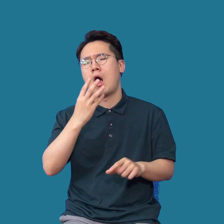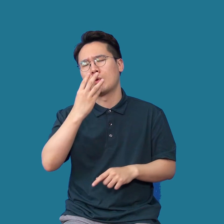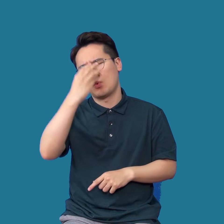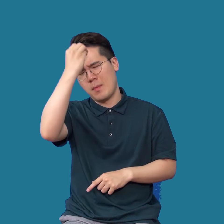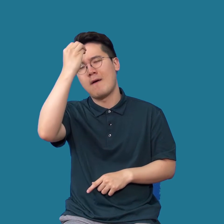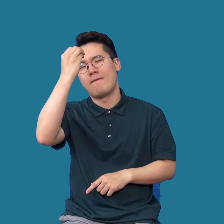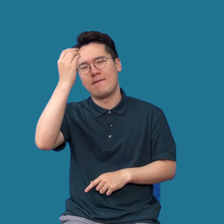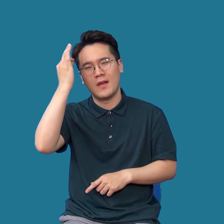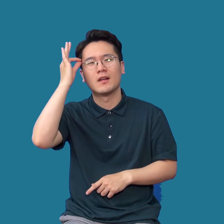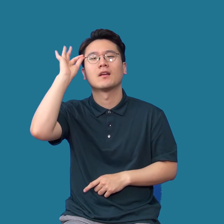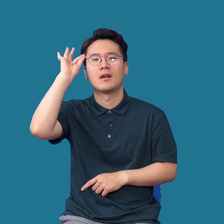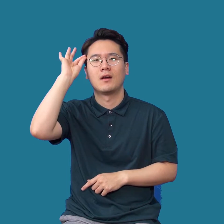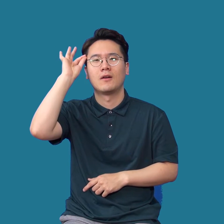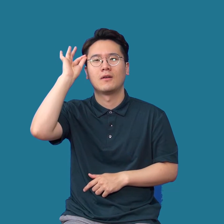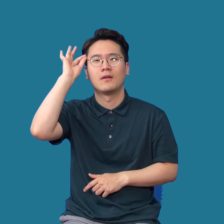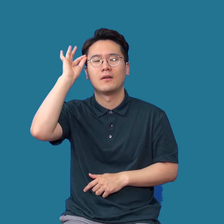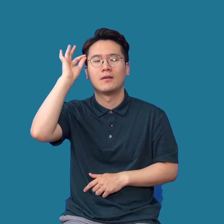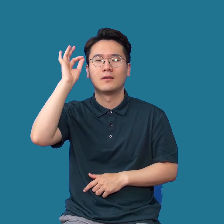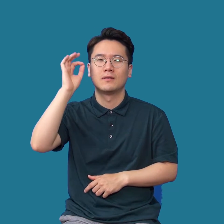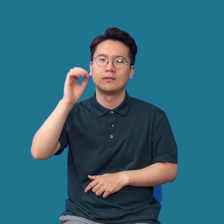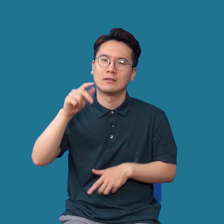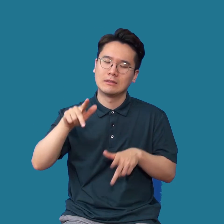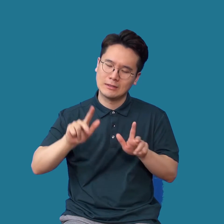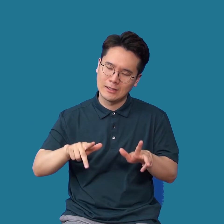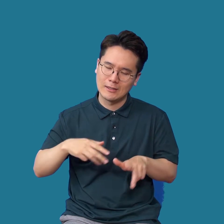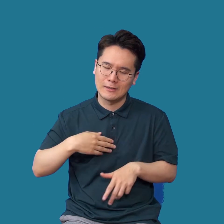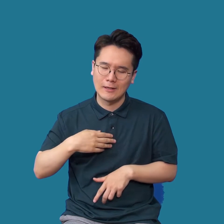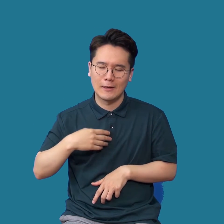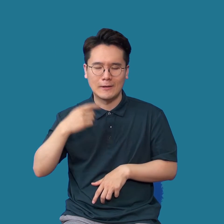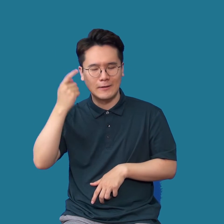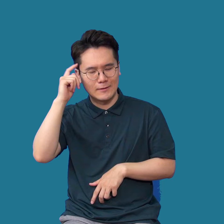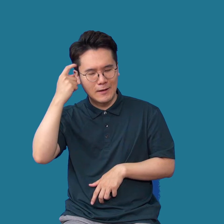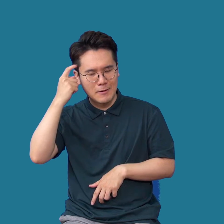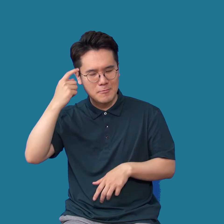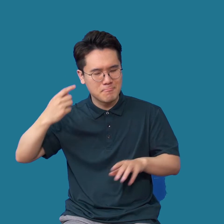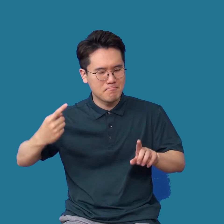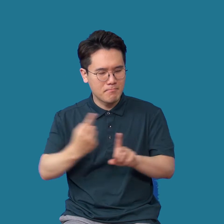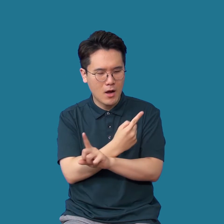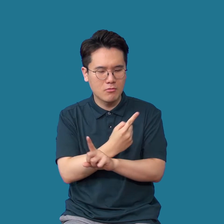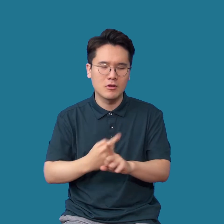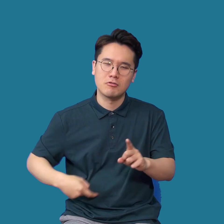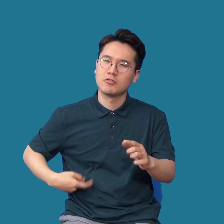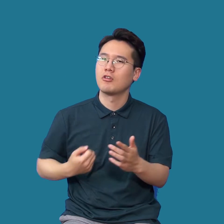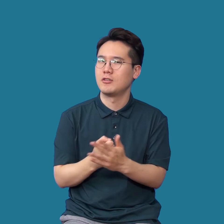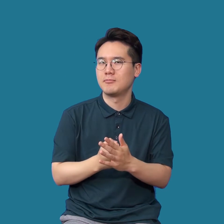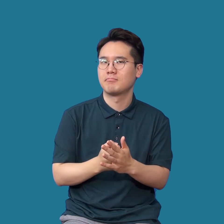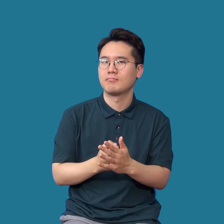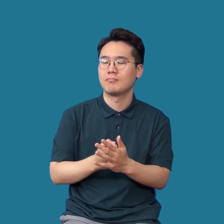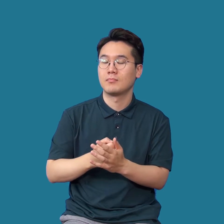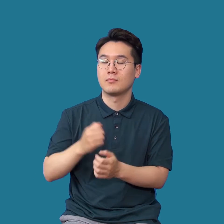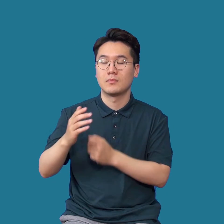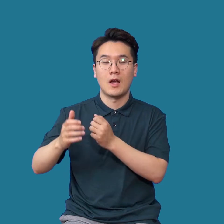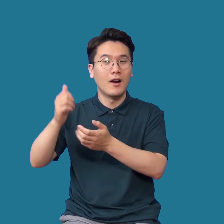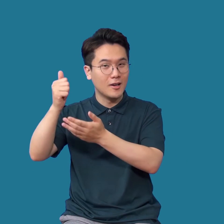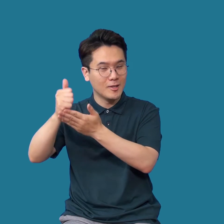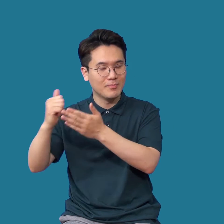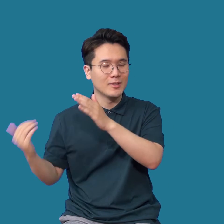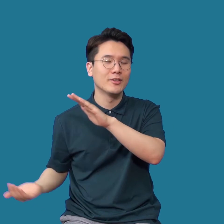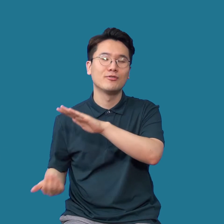시각으로 자기 자신을 바라보지 않기로 결심했습니다. 하나님이 이루어 주신 일을